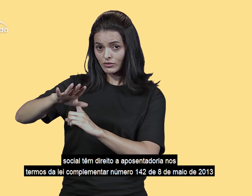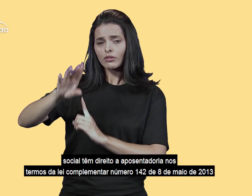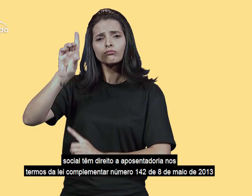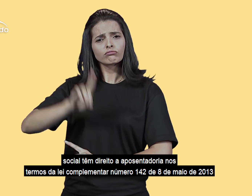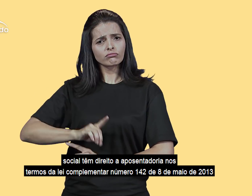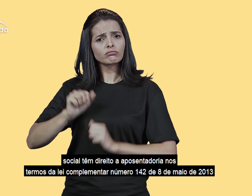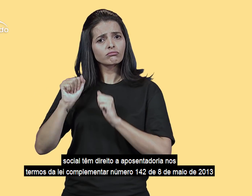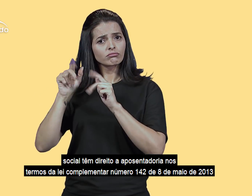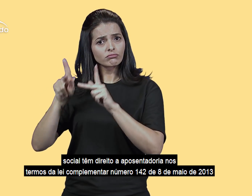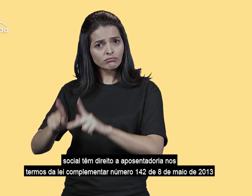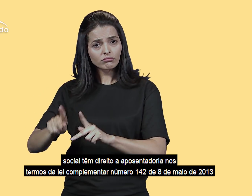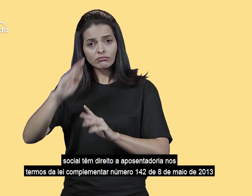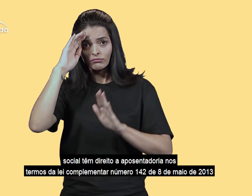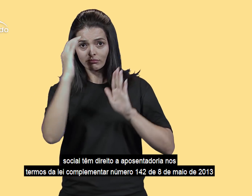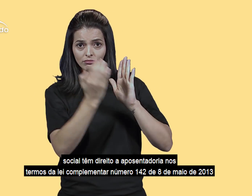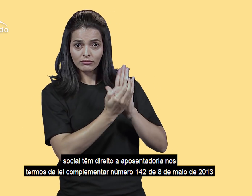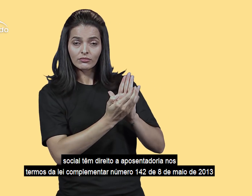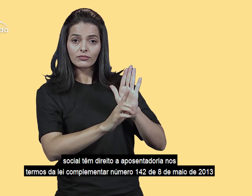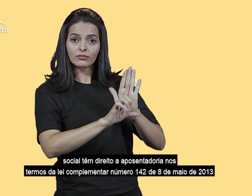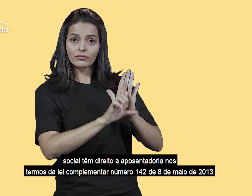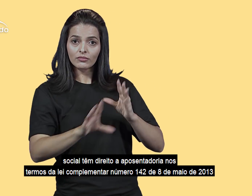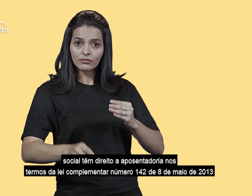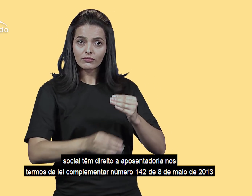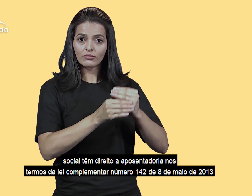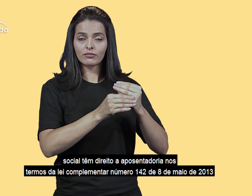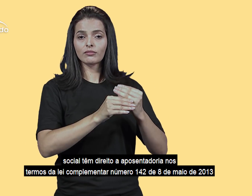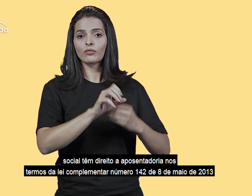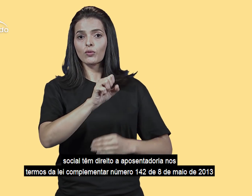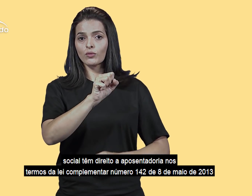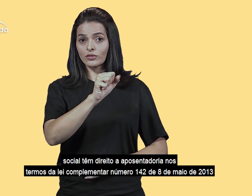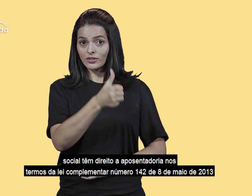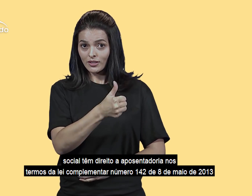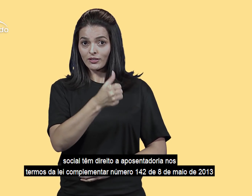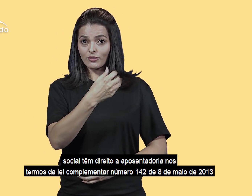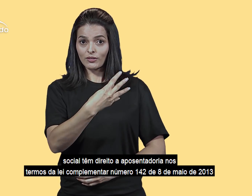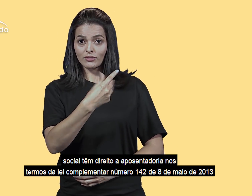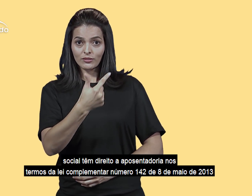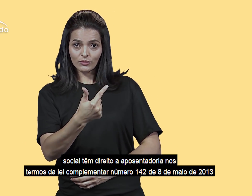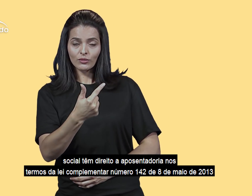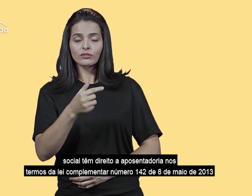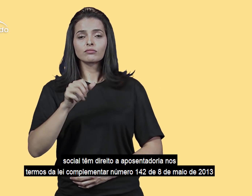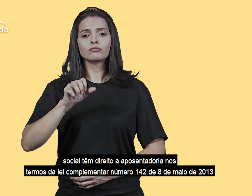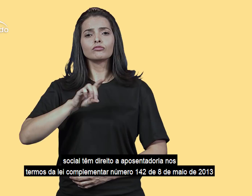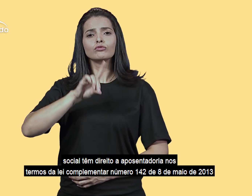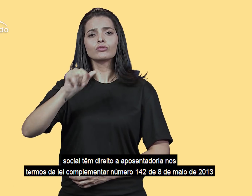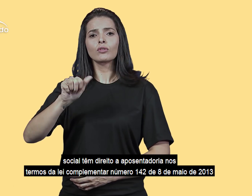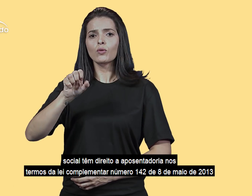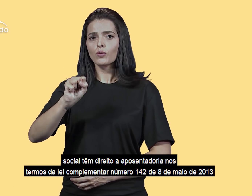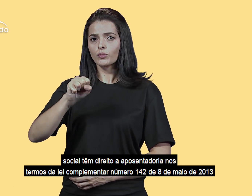nos termos da lei complementar número 142 de 8 de maio de 2013